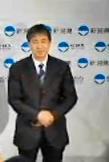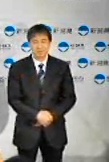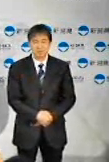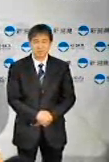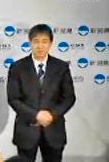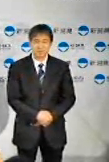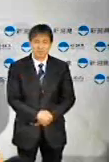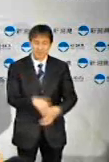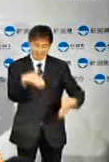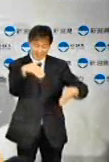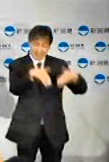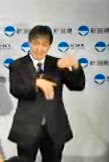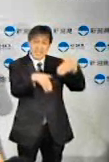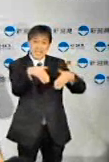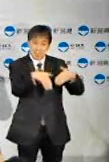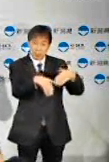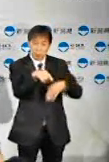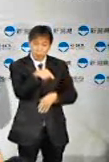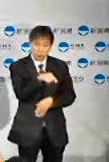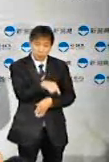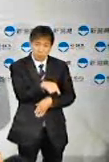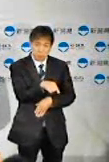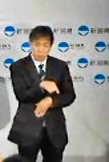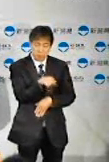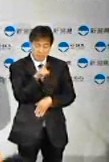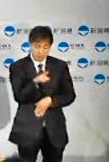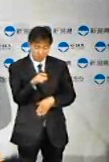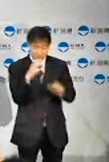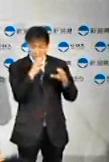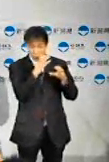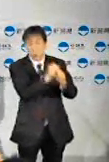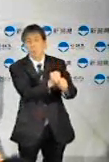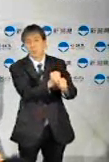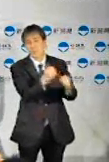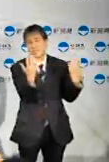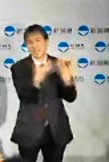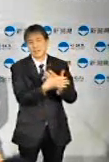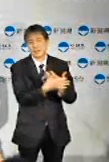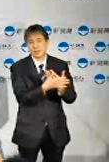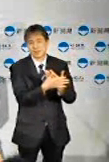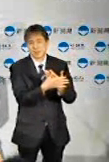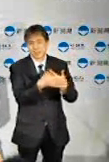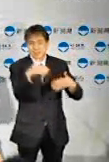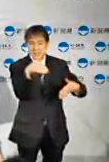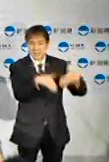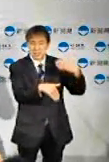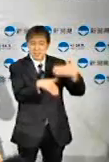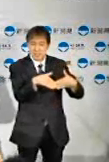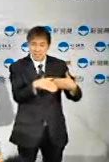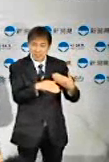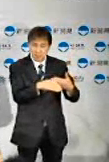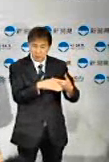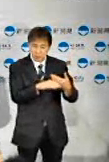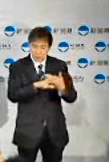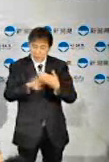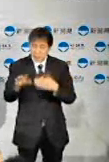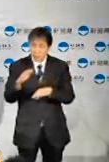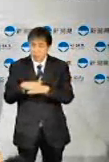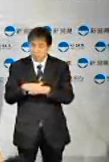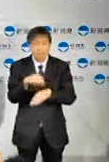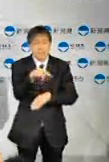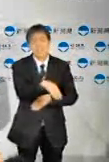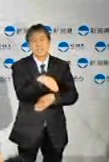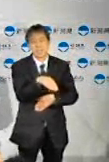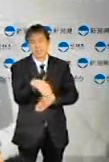やっぱりその選挙っていうところは一つやっぱ焦点になると思うんですけど、選挙っていうのは解除しないっていう考えですか？ もちろん選挙はも